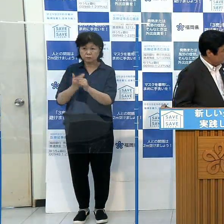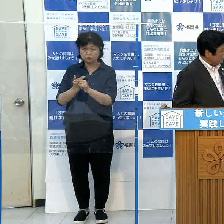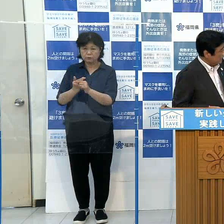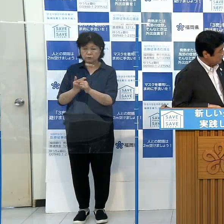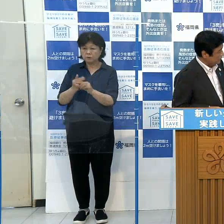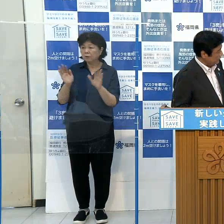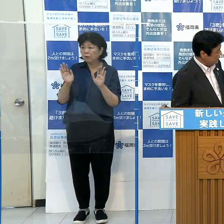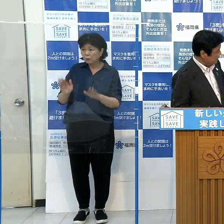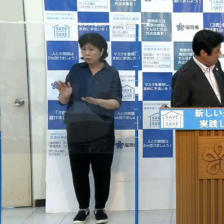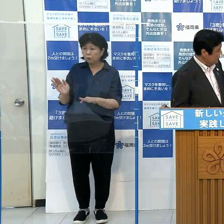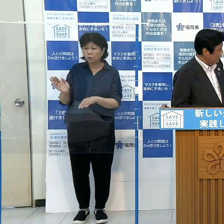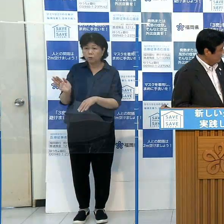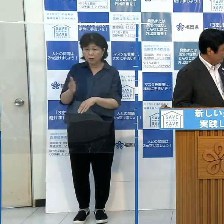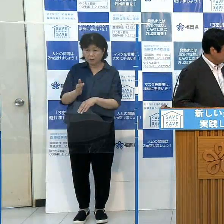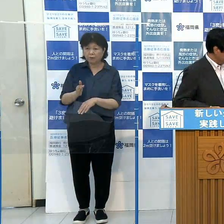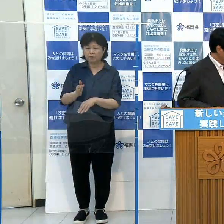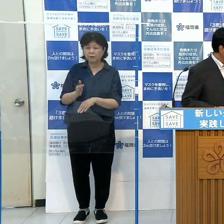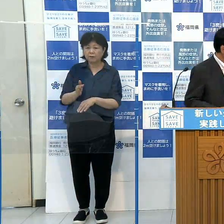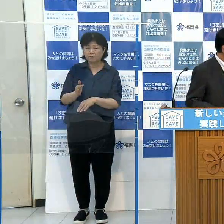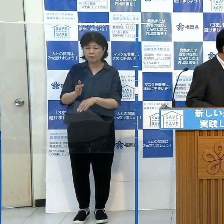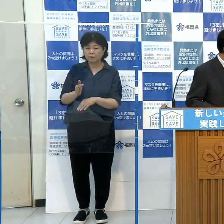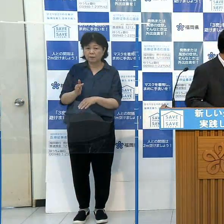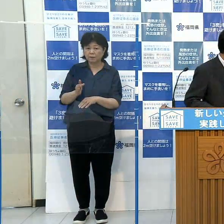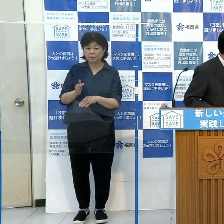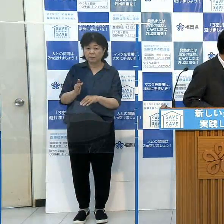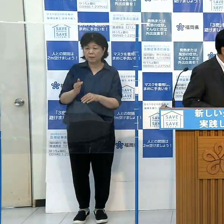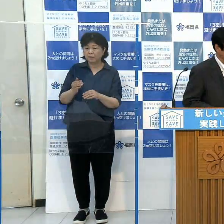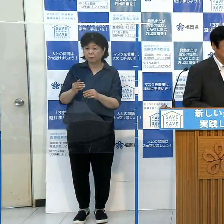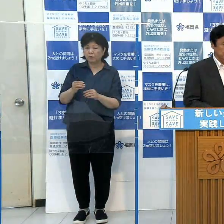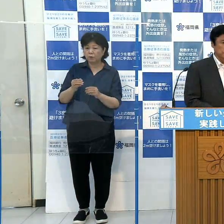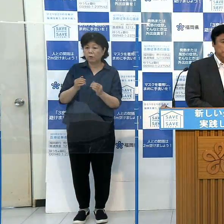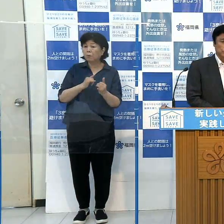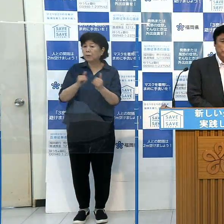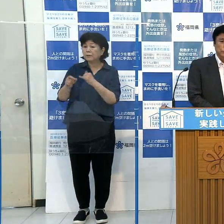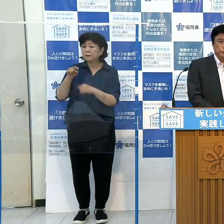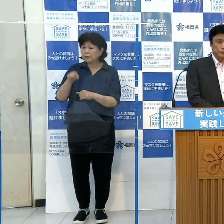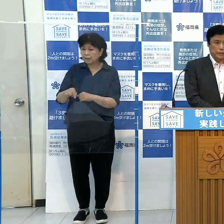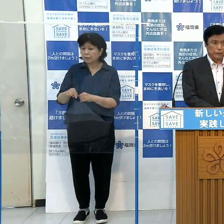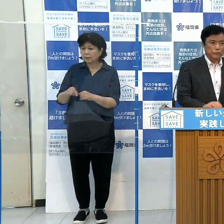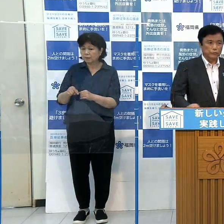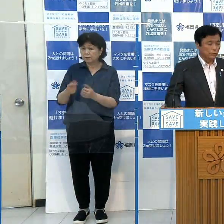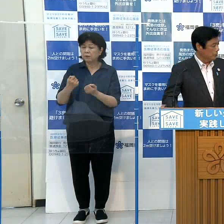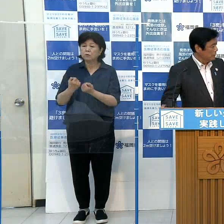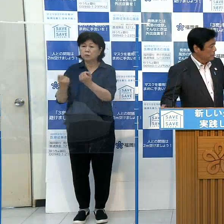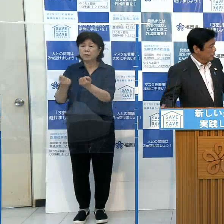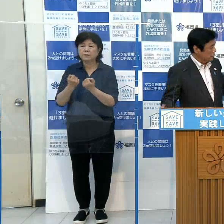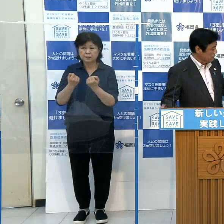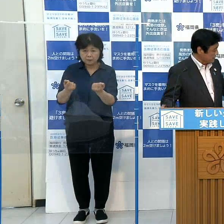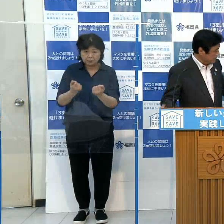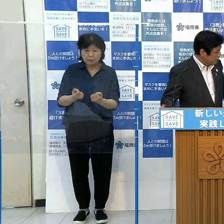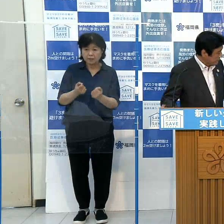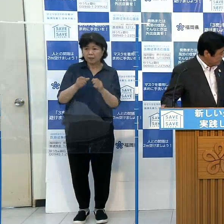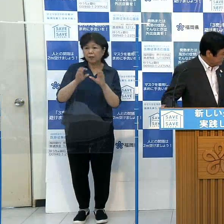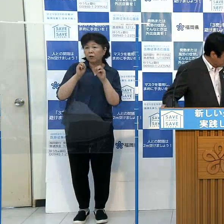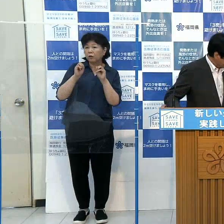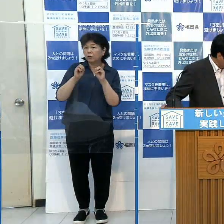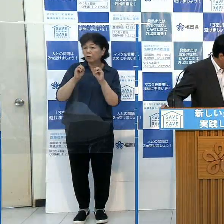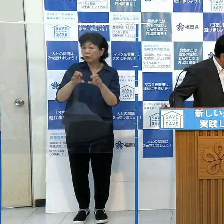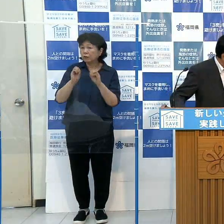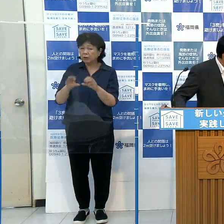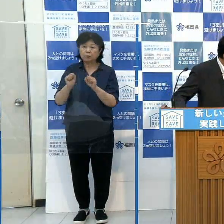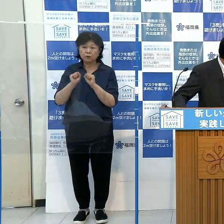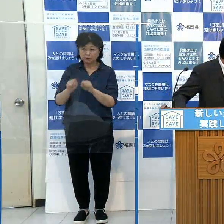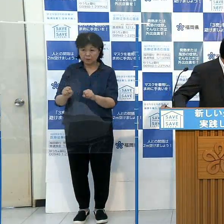また今日からでございますけれども街頭宣伝車による繁華街における呼びかけというのを始めます。それ